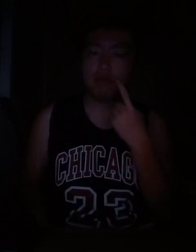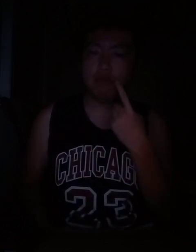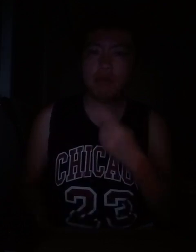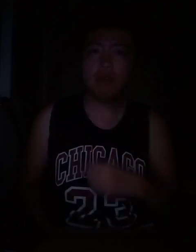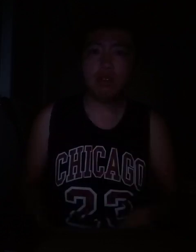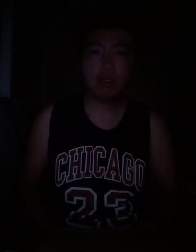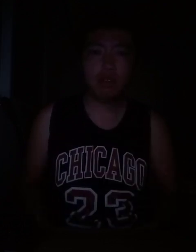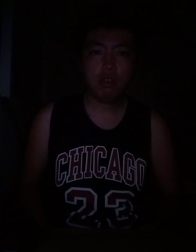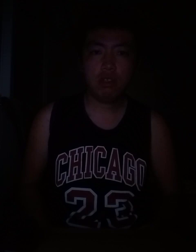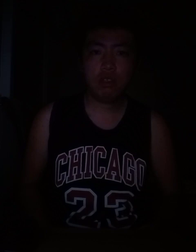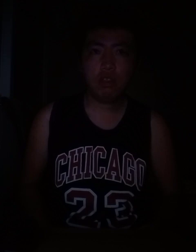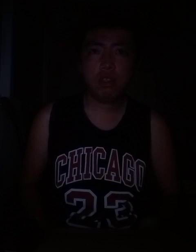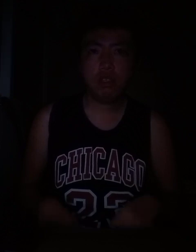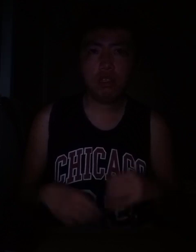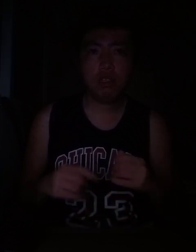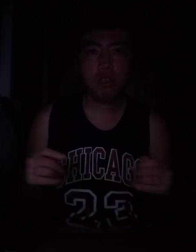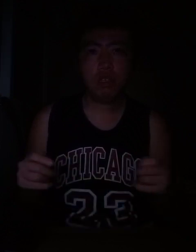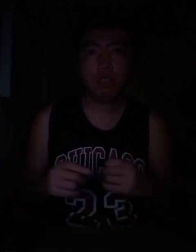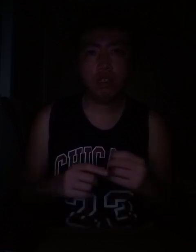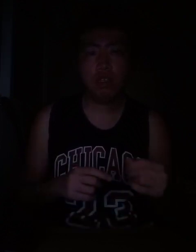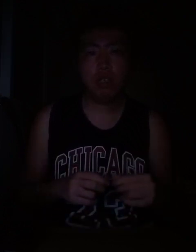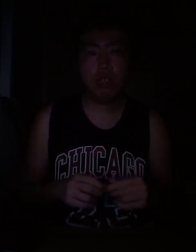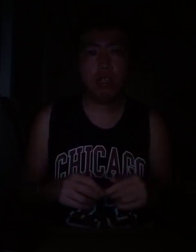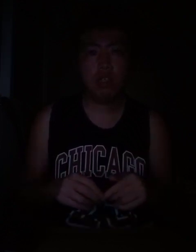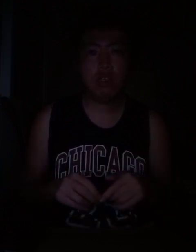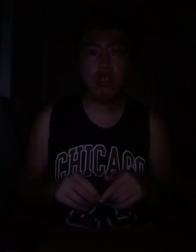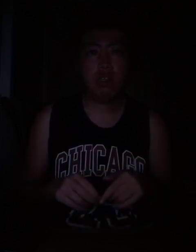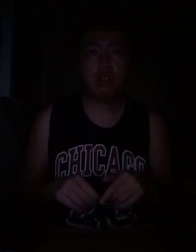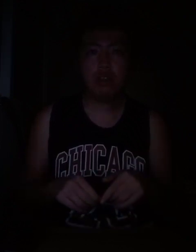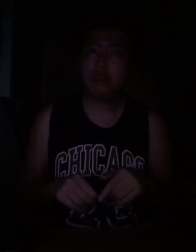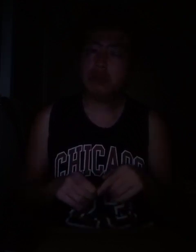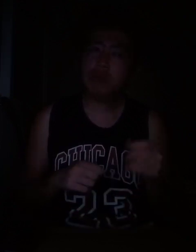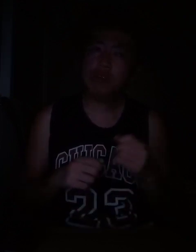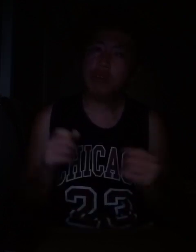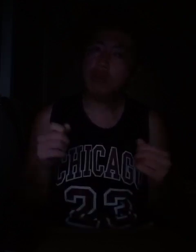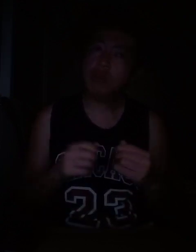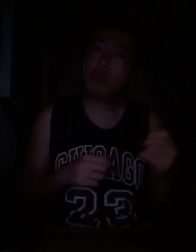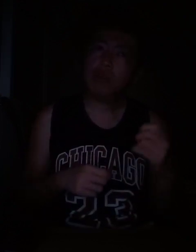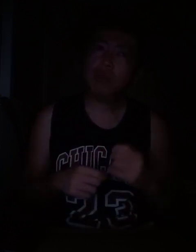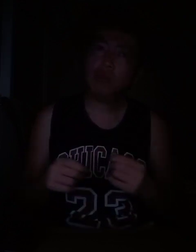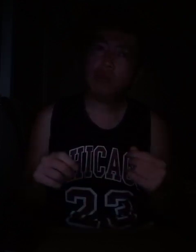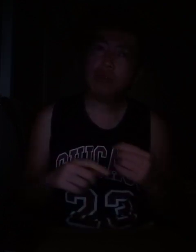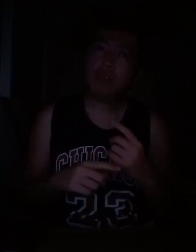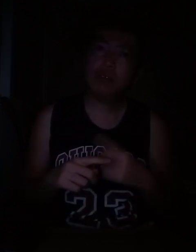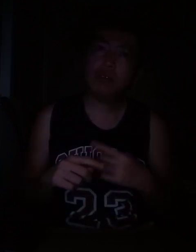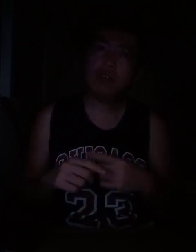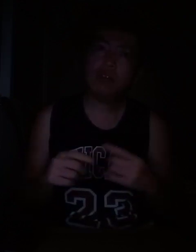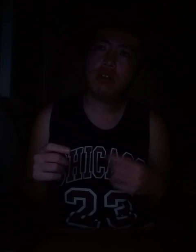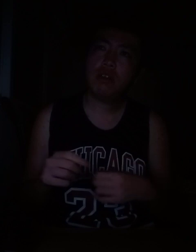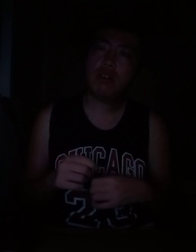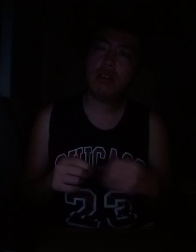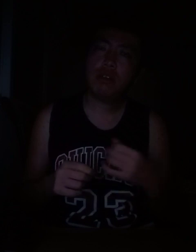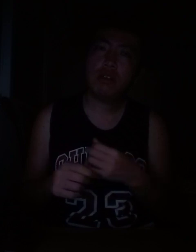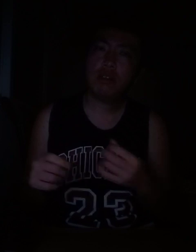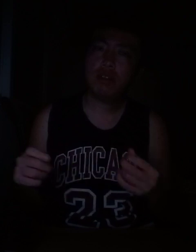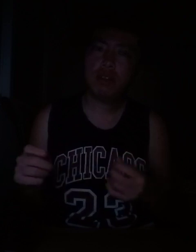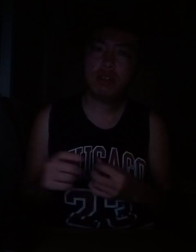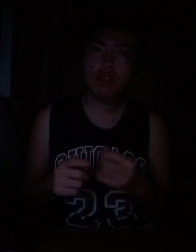있습니다. 예, 요즘 일어나고 있는 묻지마 범행은 뭐 전혀 처벌을 못한다는 얘기인데 사회 불안을 조장하는